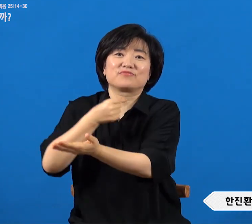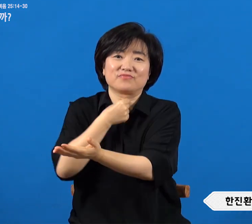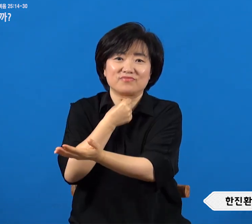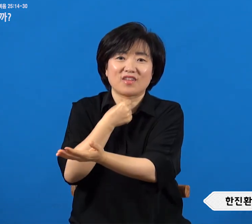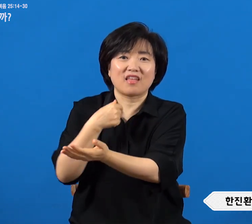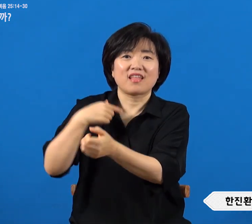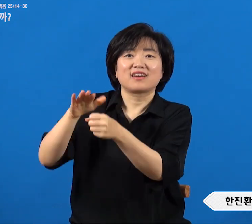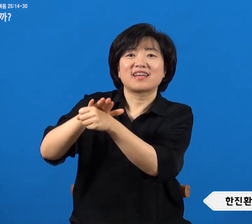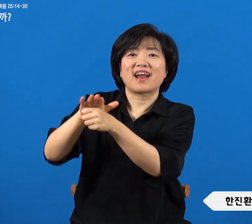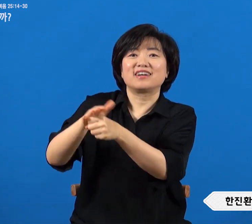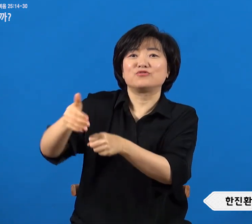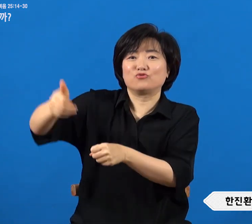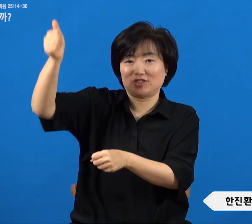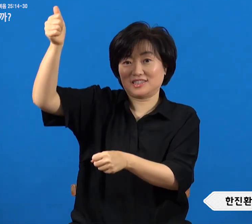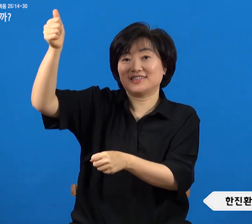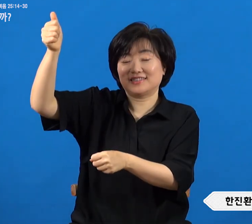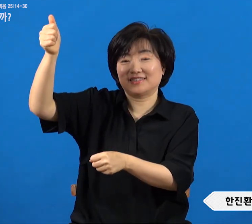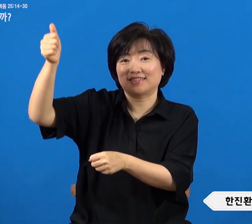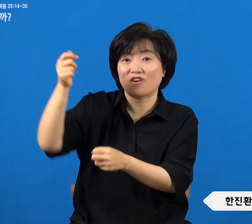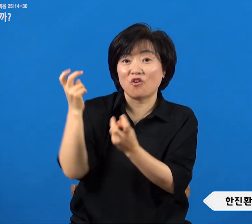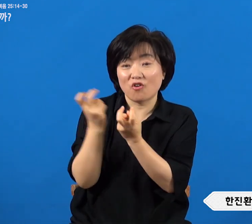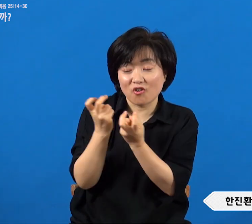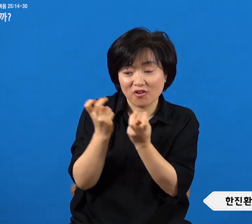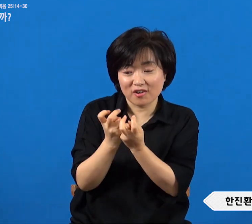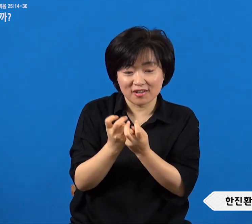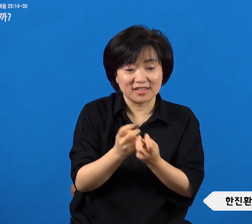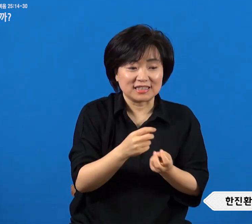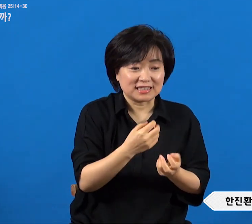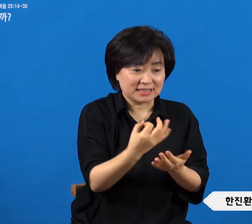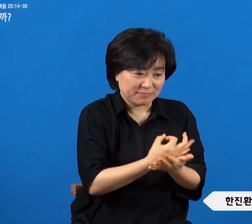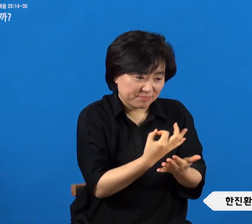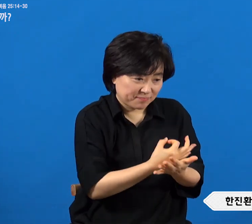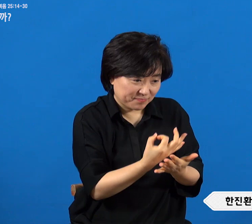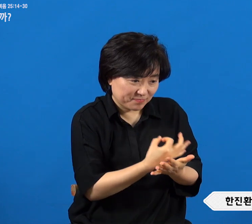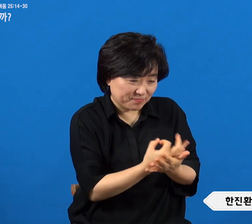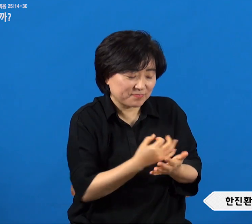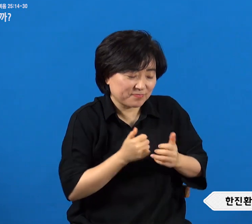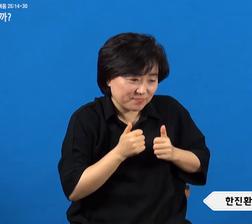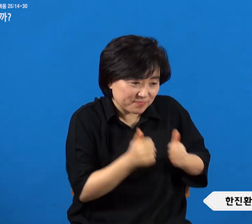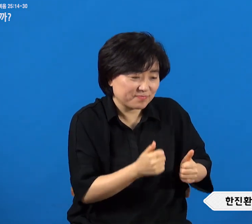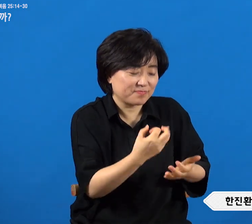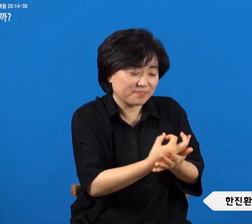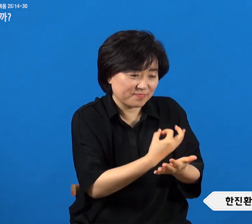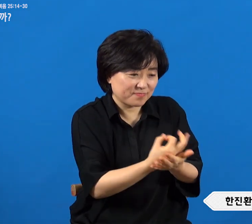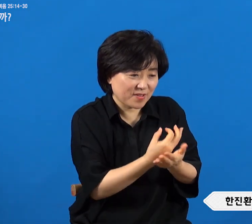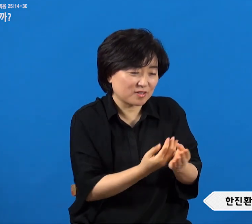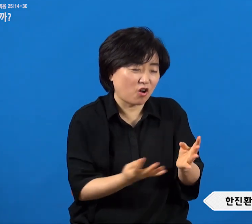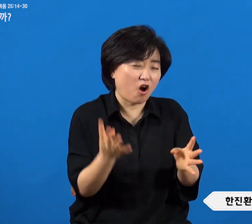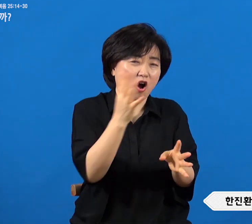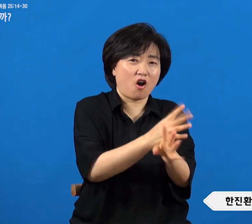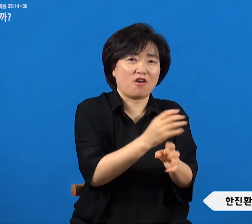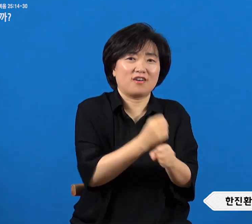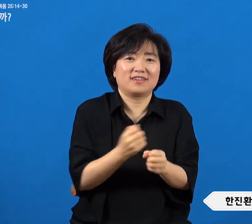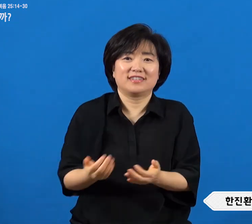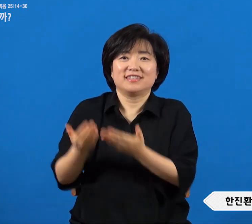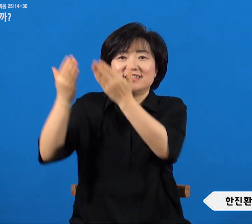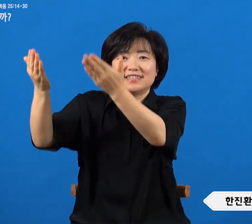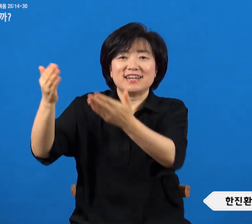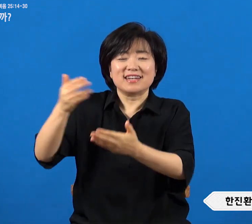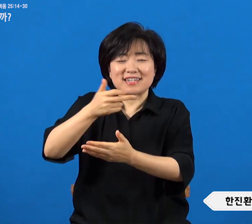자기가 사랑하는 주인에게 어떻게 하든지 더 많은 것을 남겨드리기 위해서, 그래서 주인에게 큰